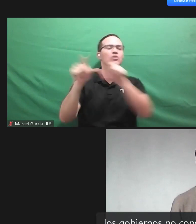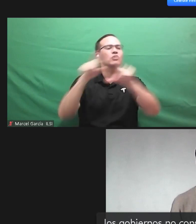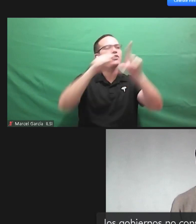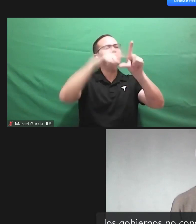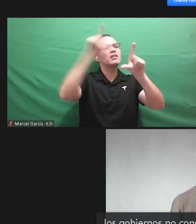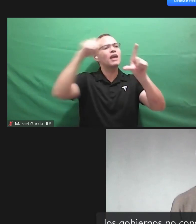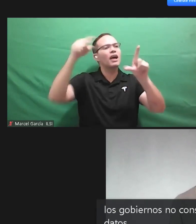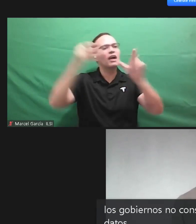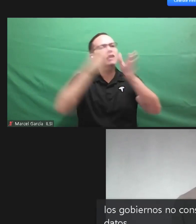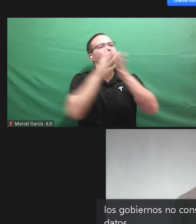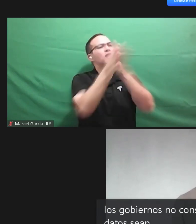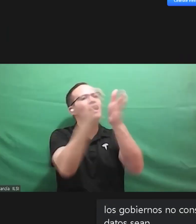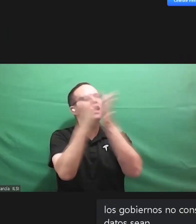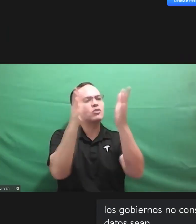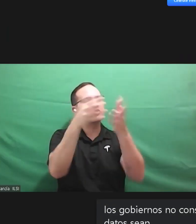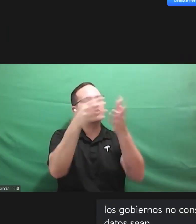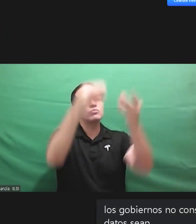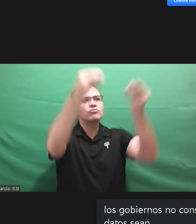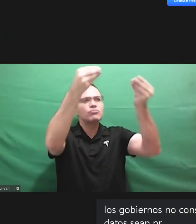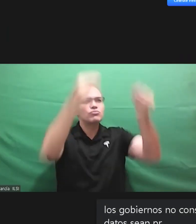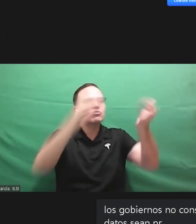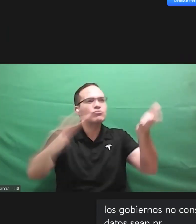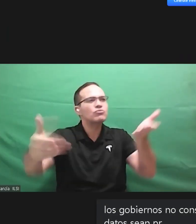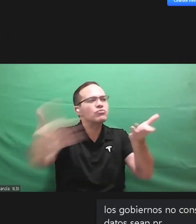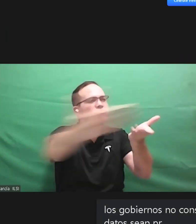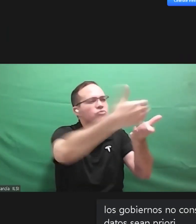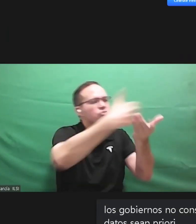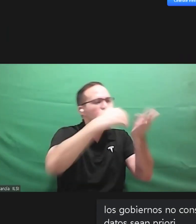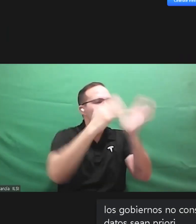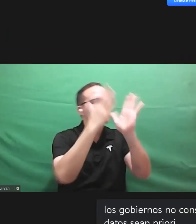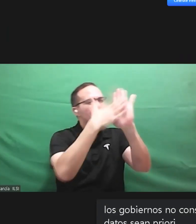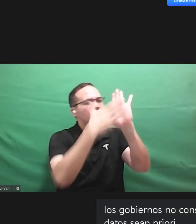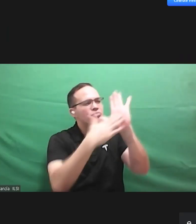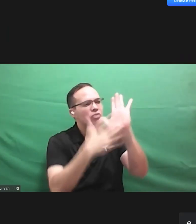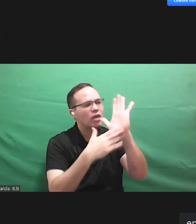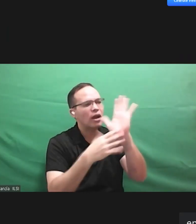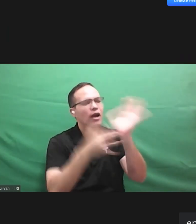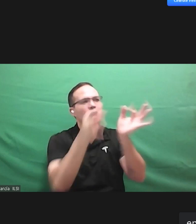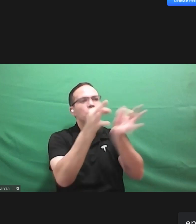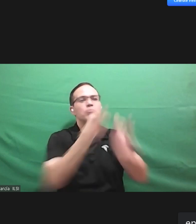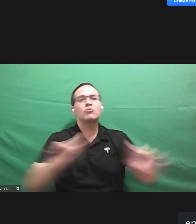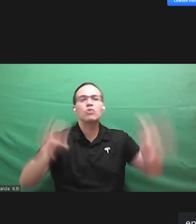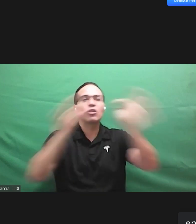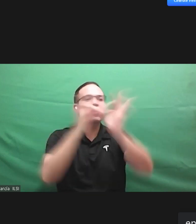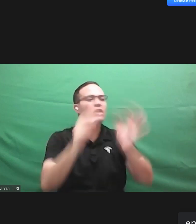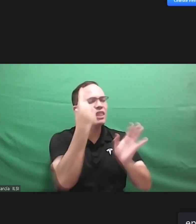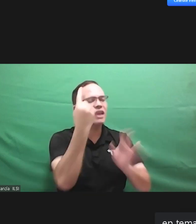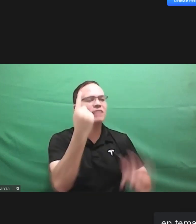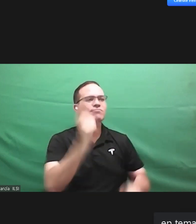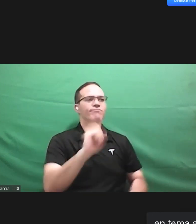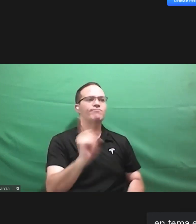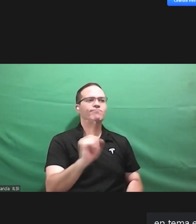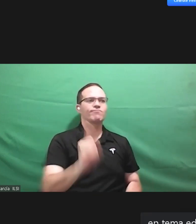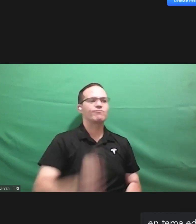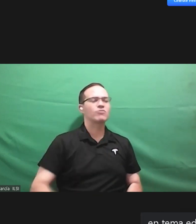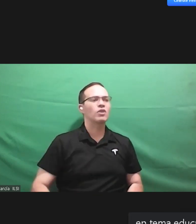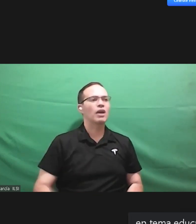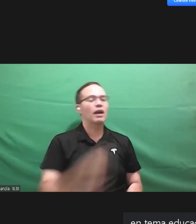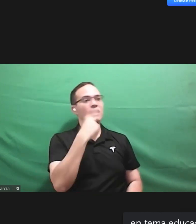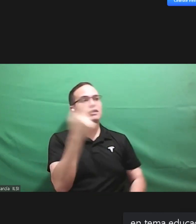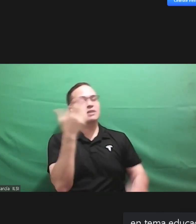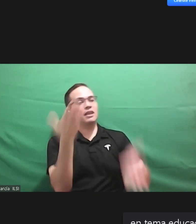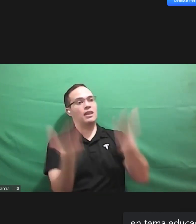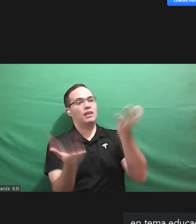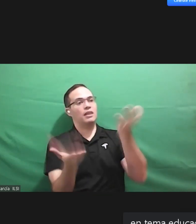prioritarios. Ahí hay algo muy, en temas de educación, por ejemplo, cuando vemos que no se mide el aprendizaje de las personas con discapacidad, que,